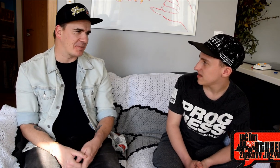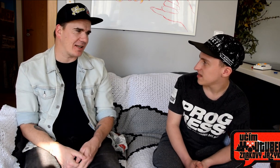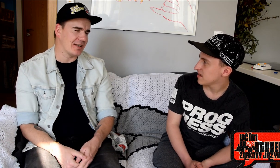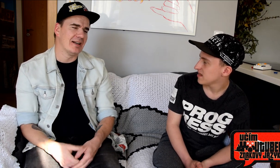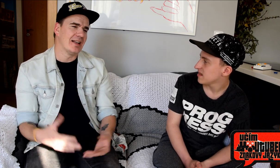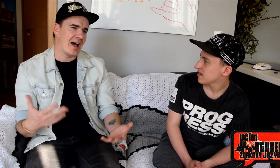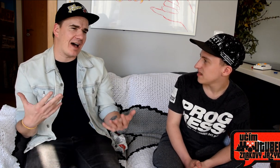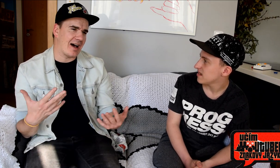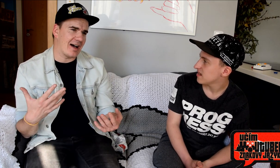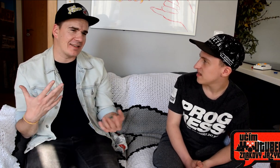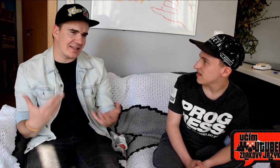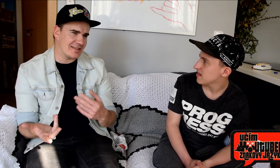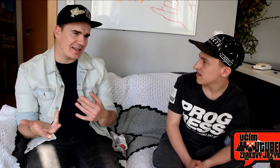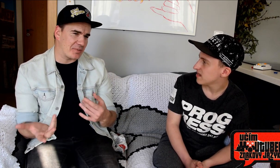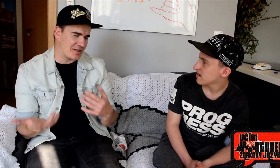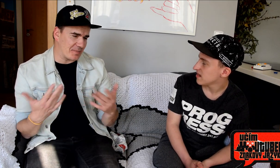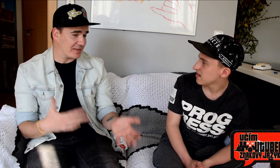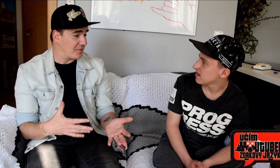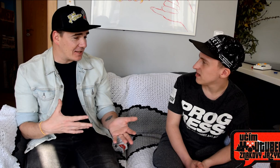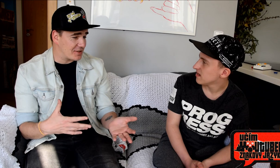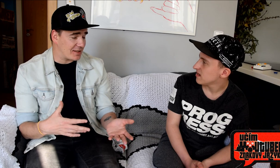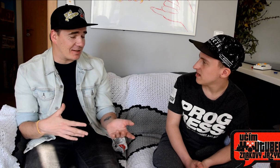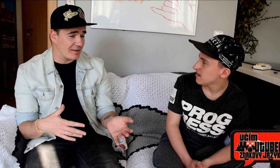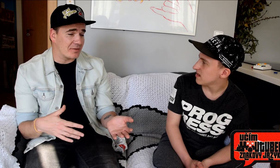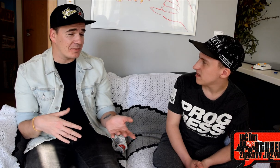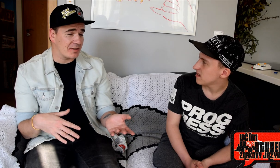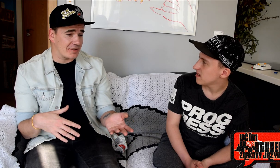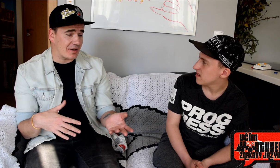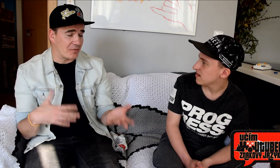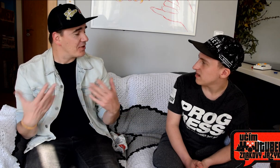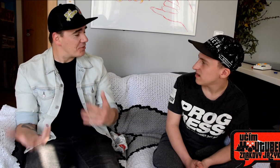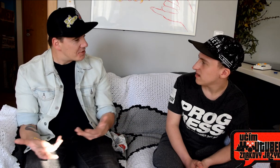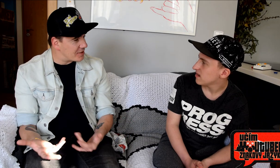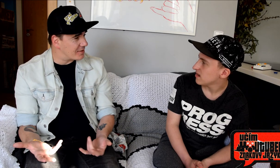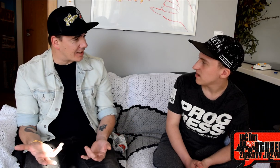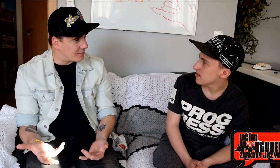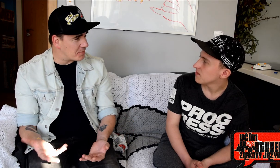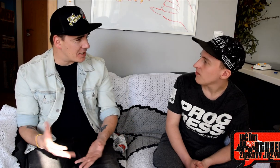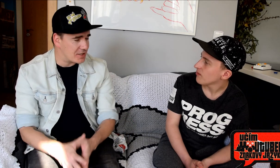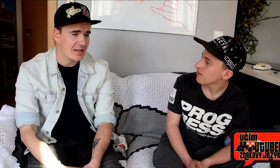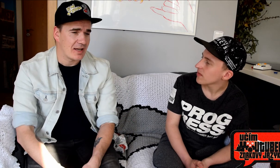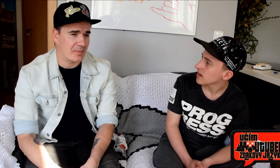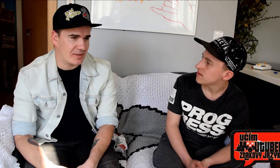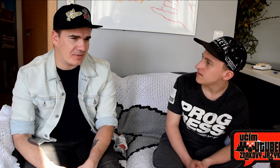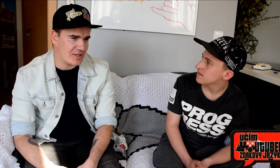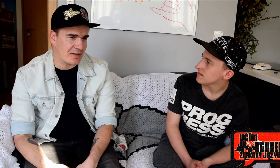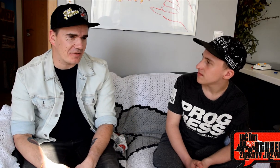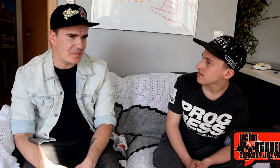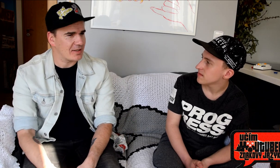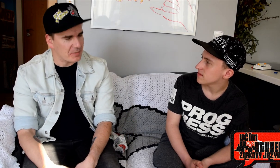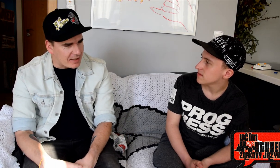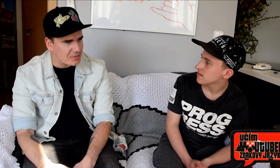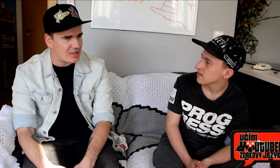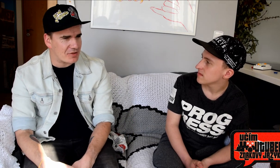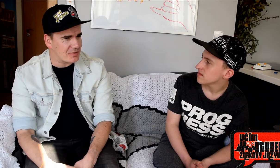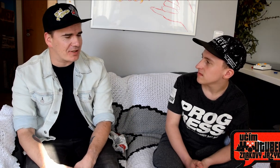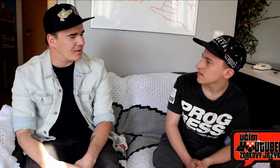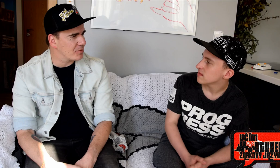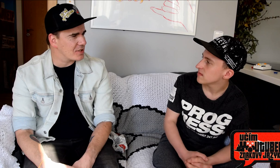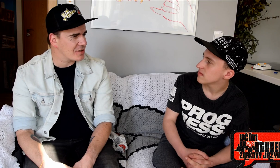napsat a sejít se, protože pak jsem viděl, že jako vyučuješ znakovou řeč. Myslím si, že Adolfín by se měl naučit trošku znakovou řeč, že to